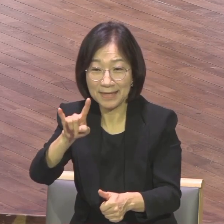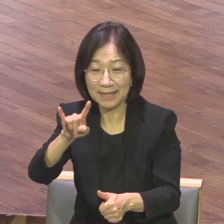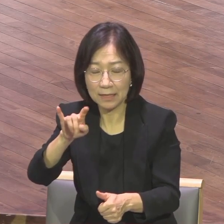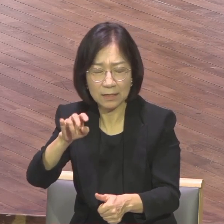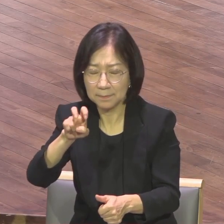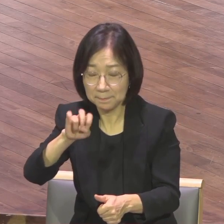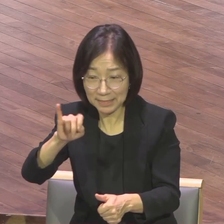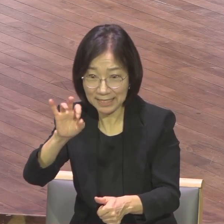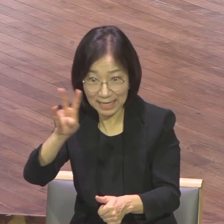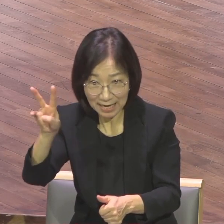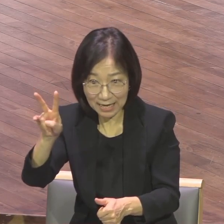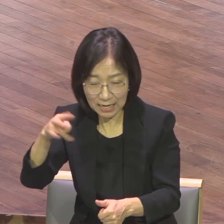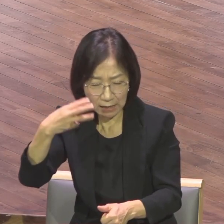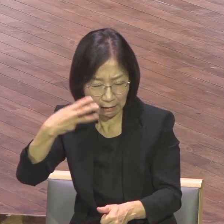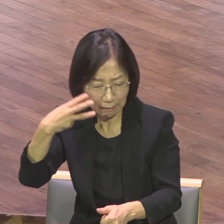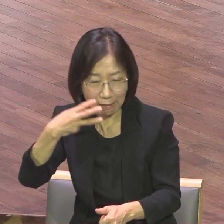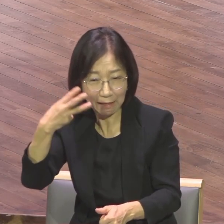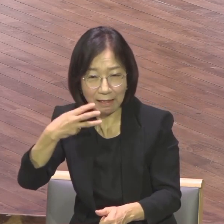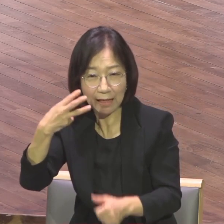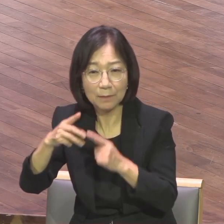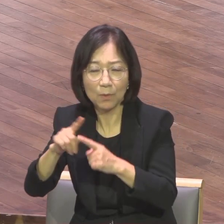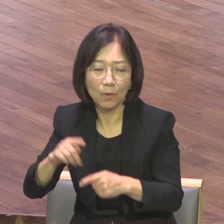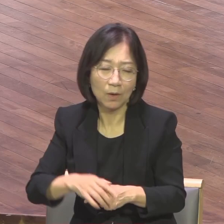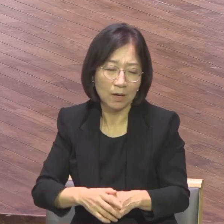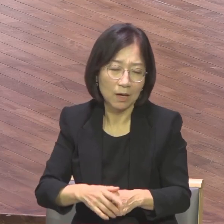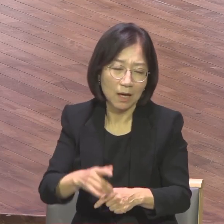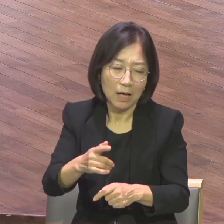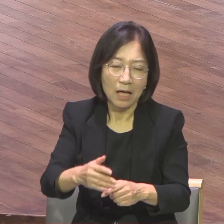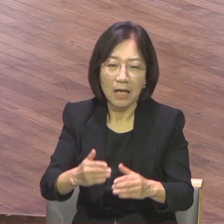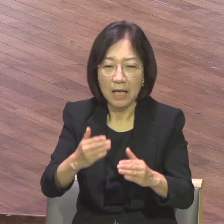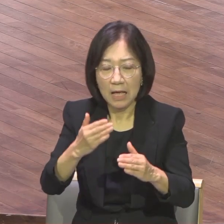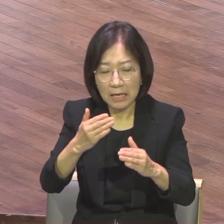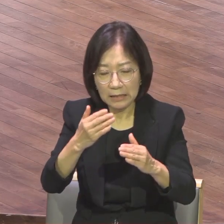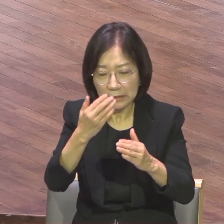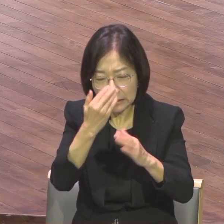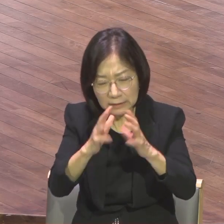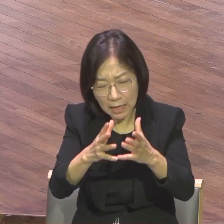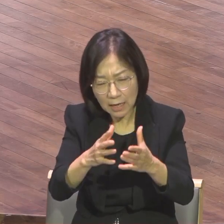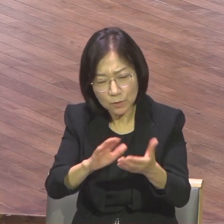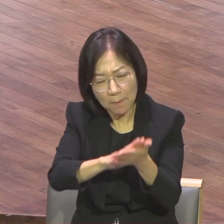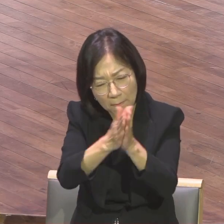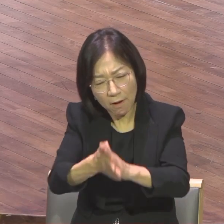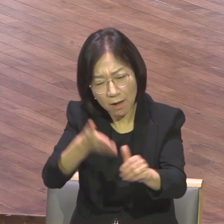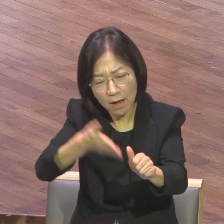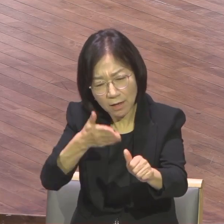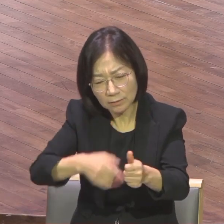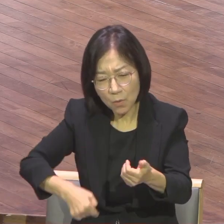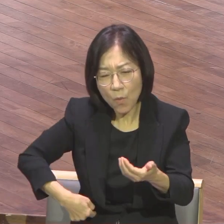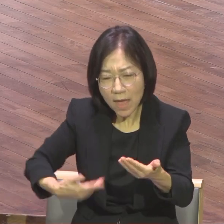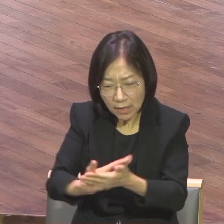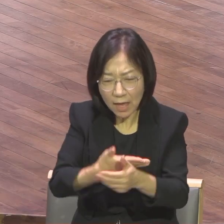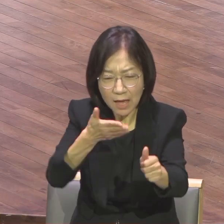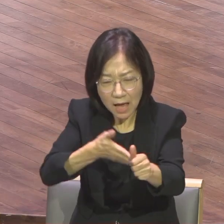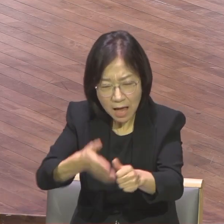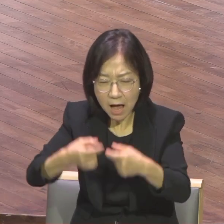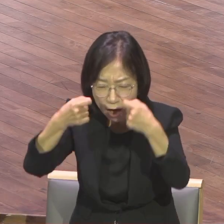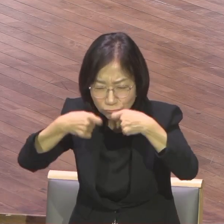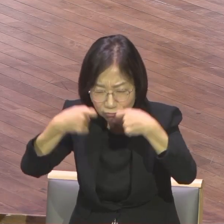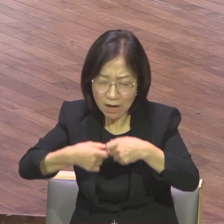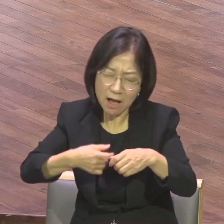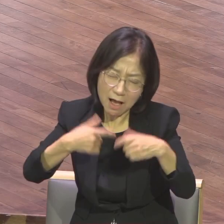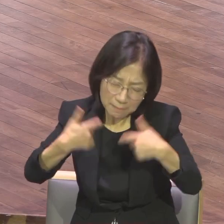예루살렘의 멸망을 예언하면서 회개를 촉구했던, 전혀 변화가 없어 이스라엘이. 그러니까 현장을 뭐 가슴 절절히